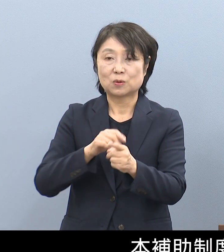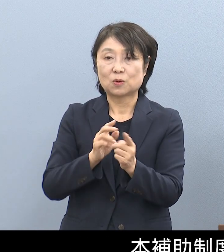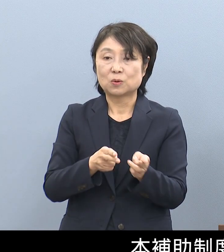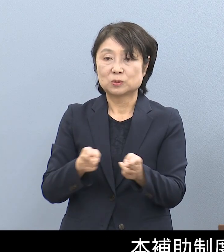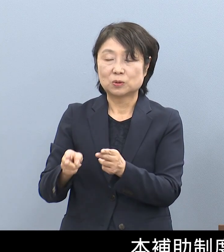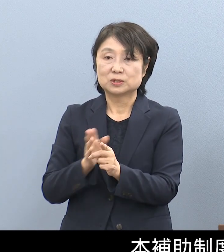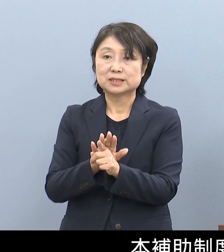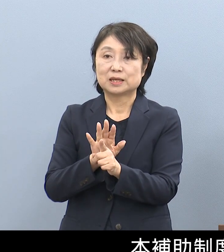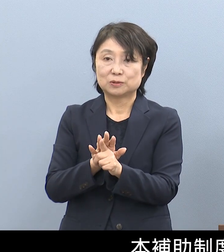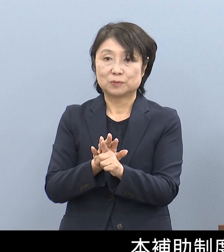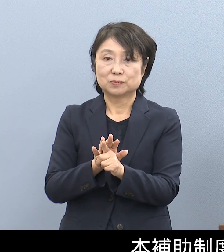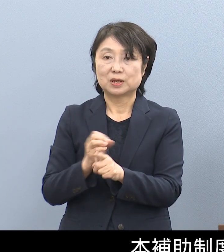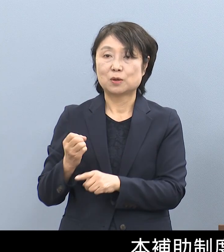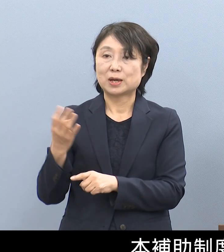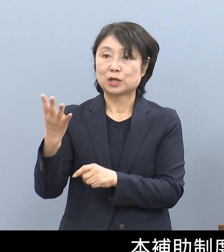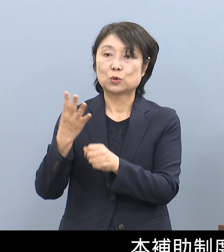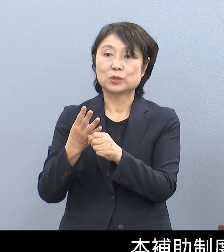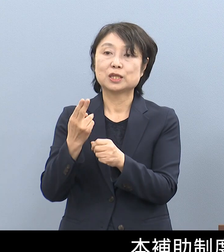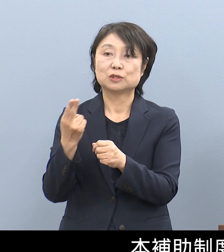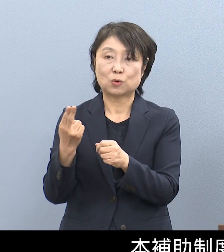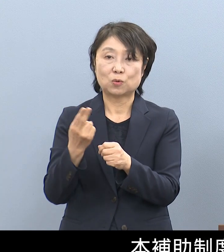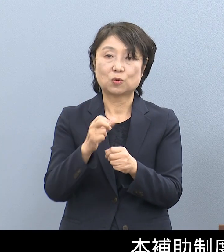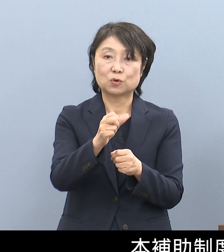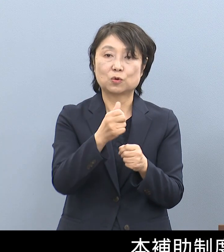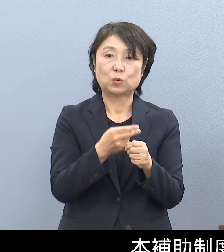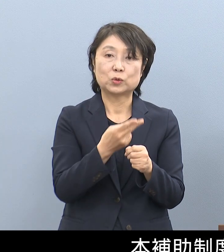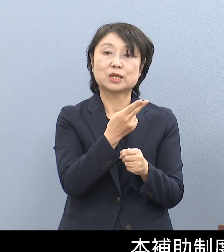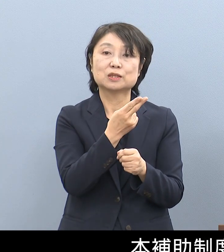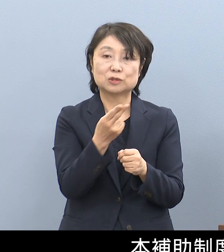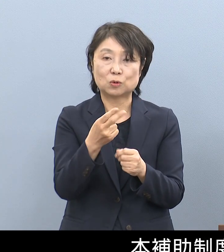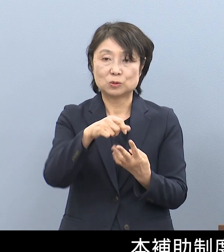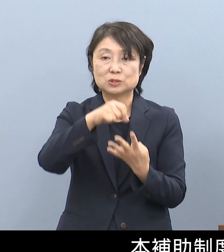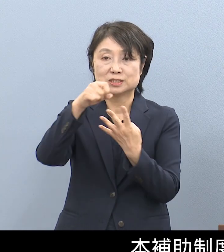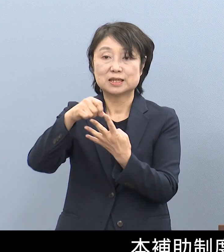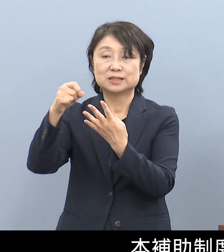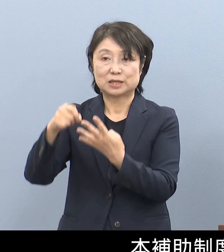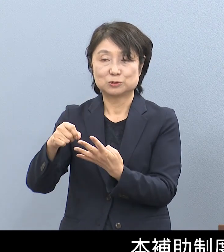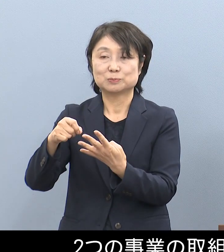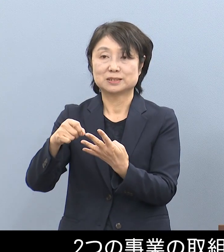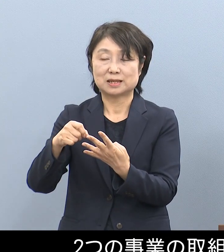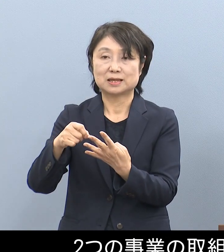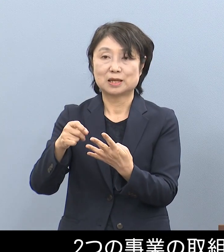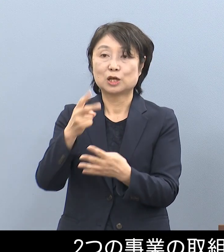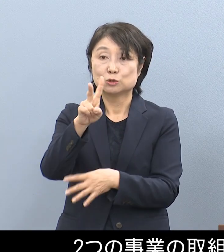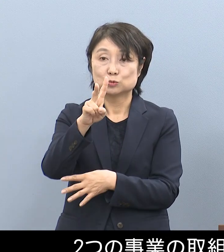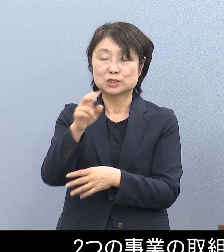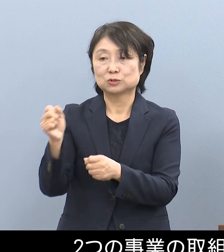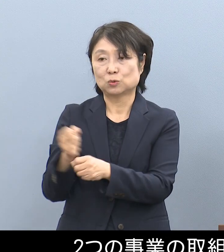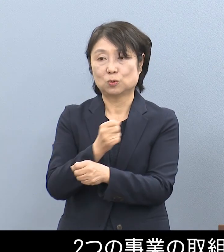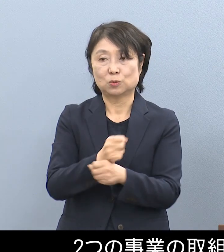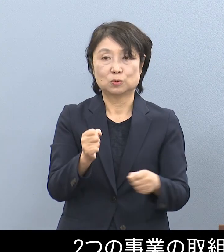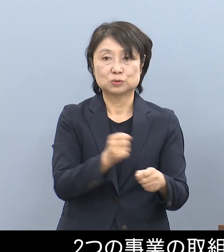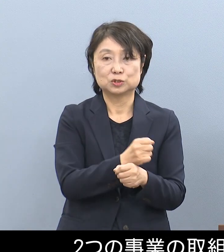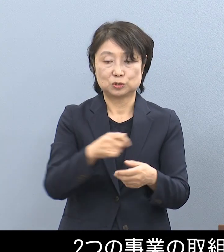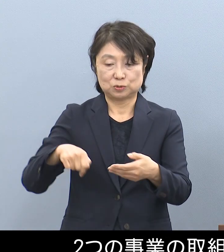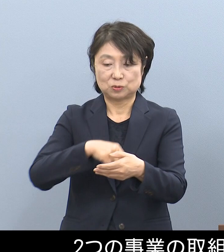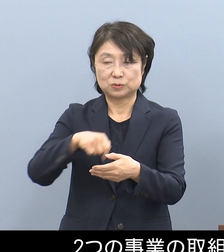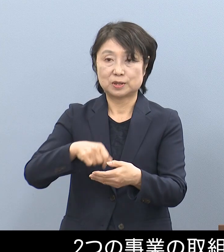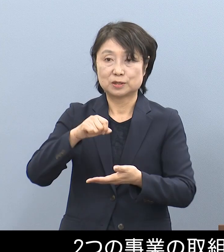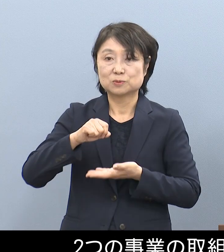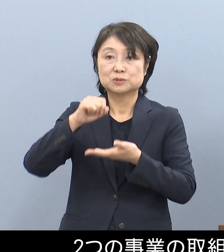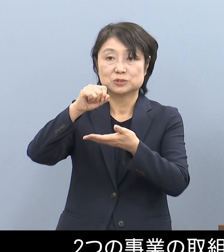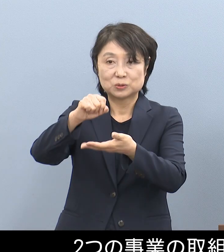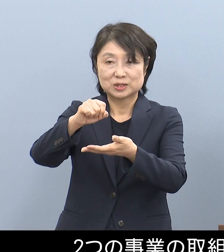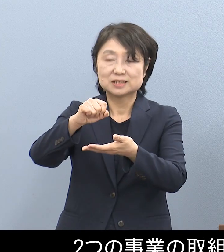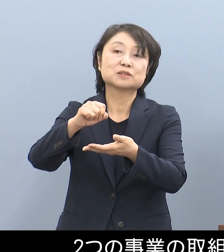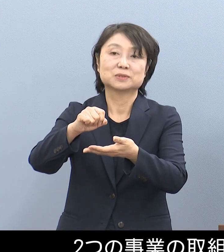度および令和4年度並びに令和5年度に採択いたしました2つの事業の取り組みを紹介いたしております